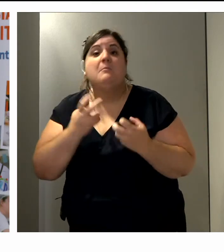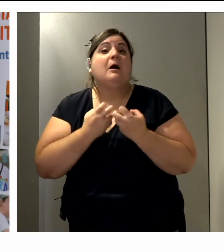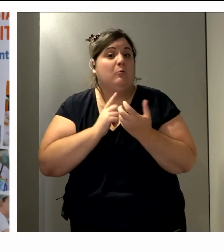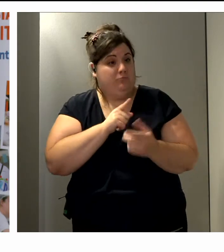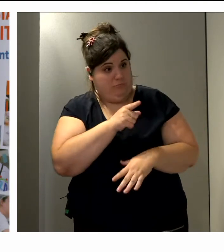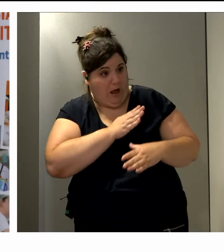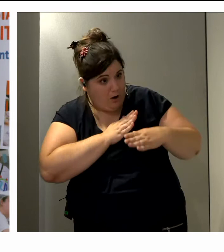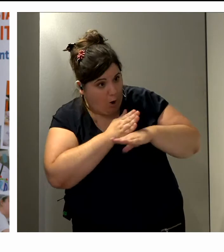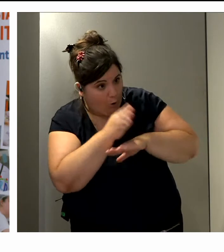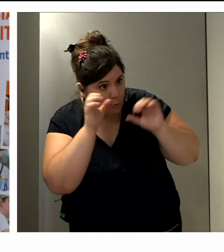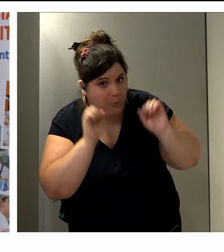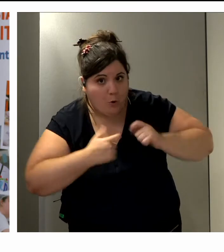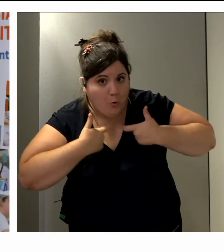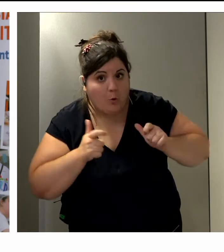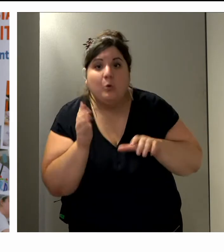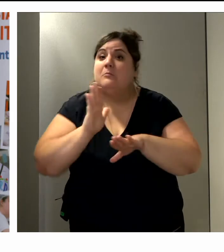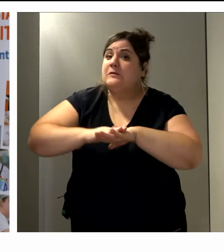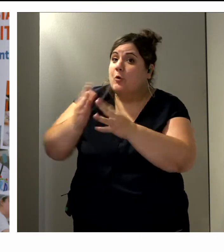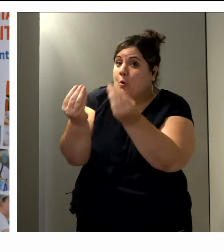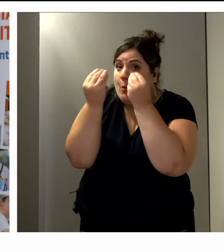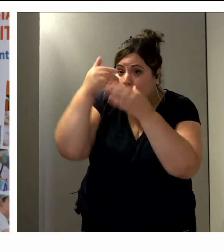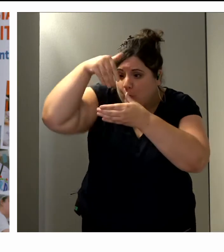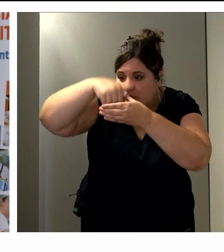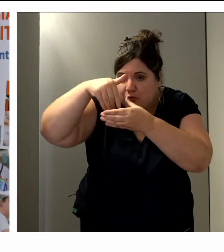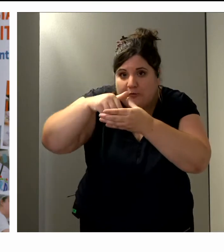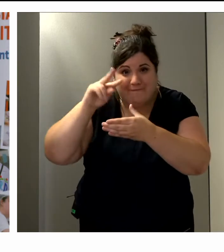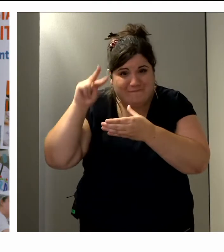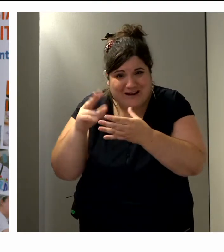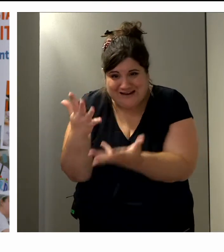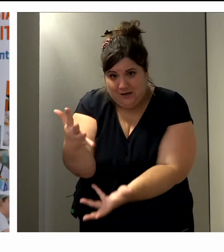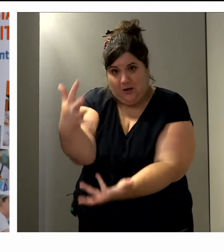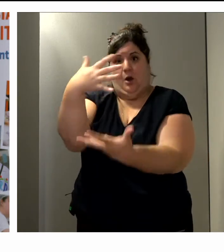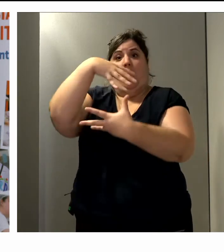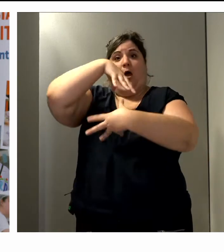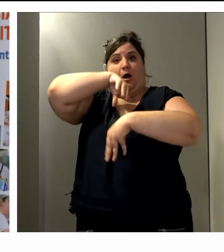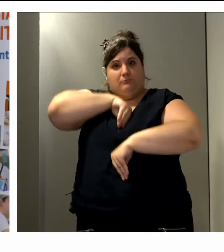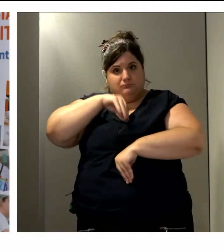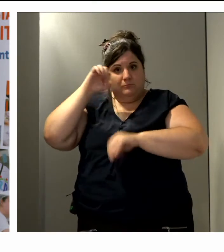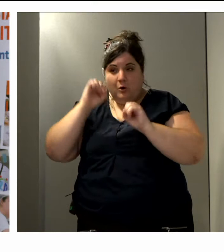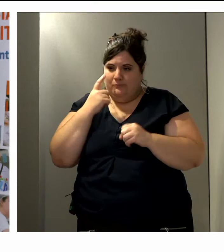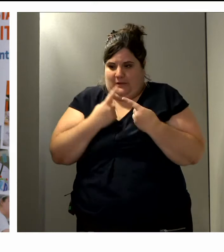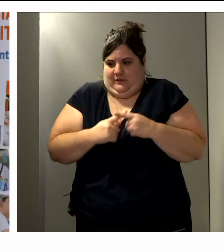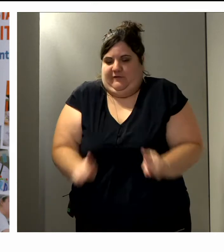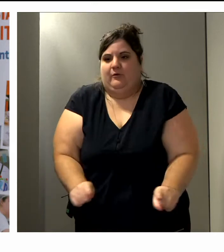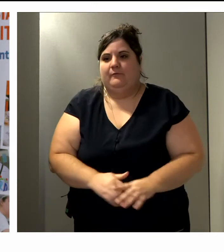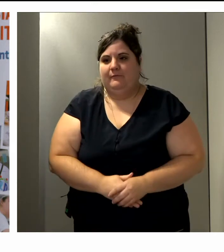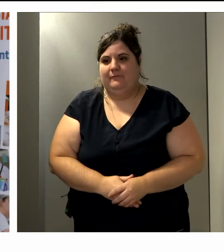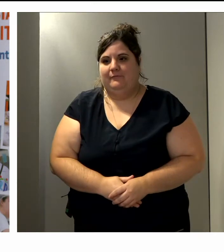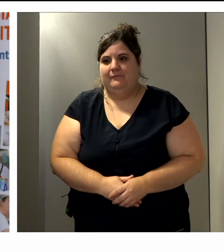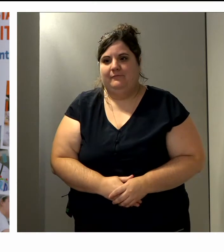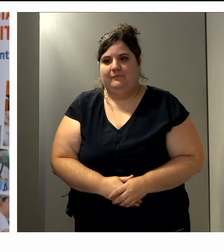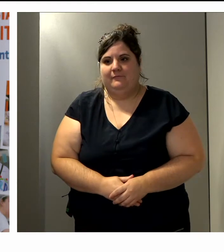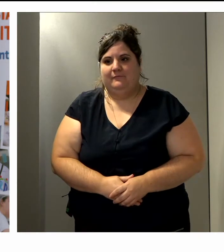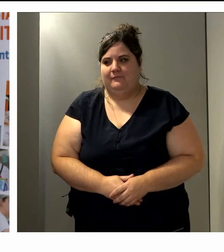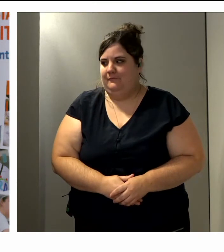une chose d'accéder réellement au contenu de la formation. Je pense que c'est ce que disait Julien tout à l'heure. Il